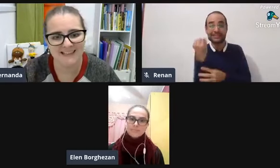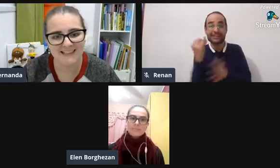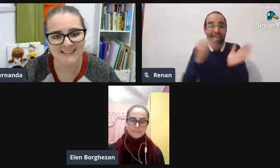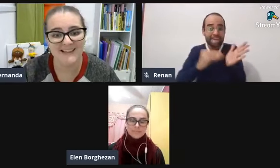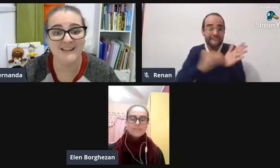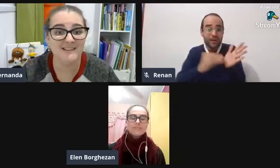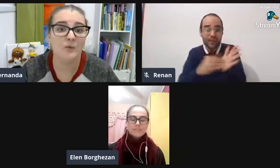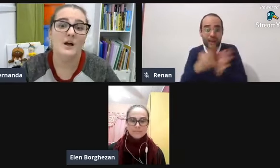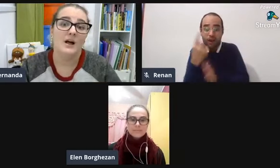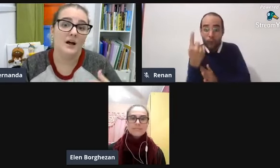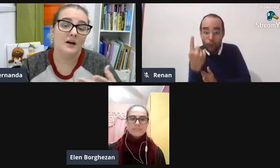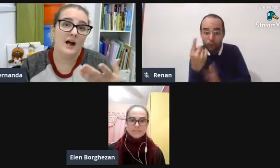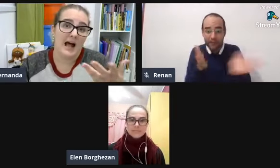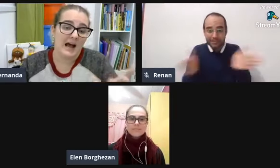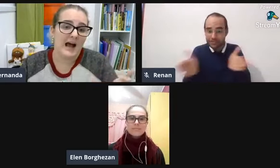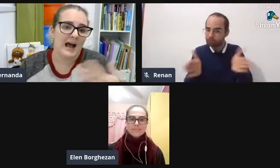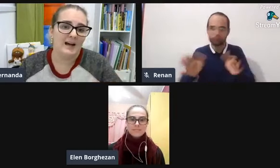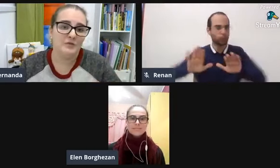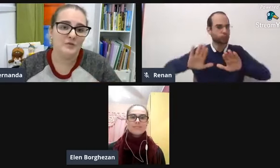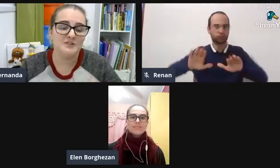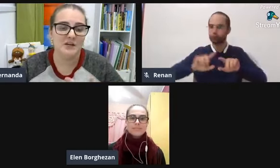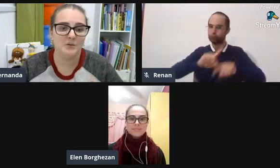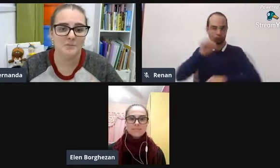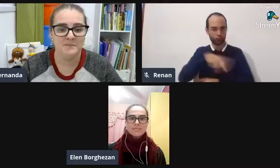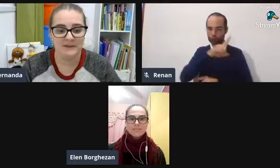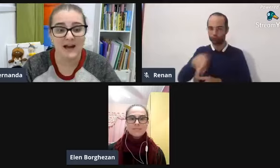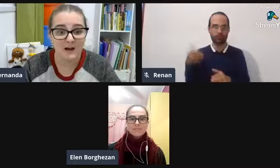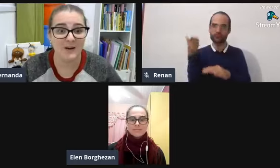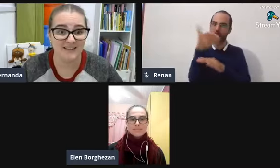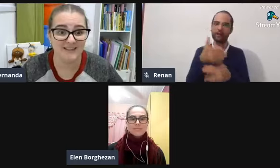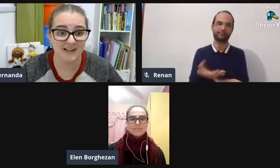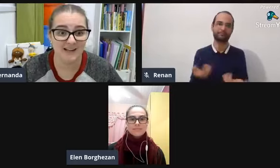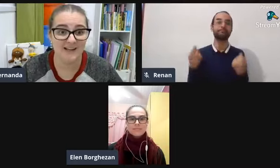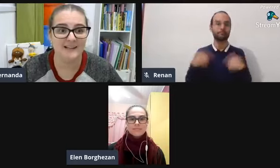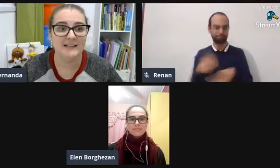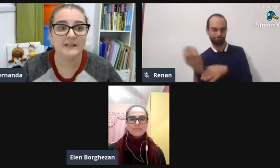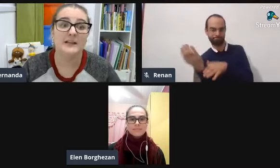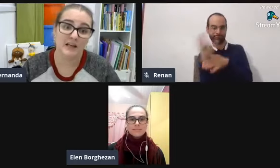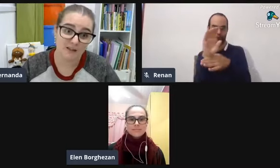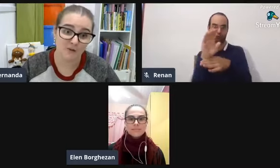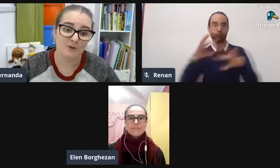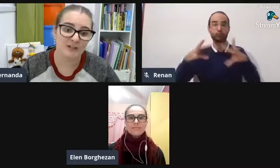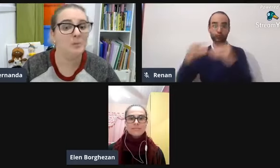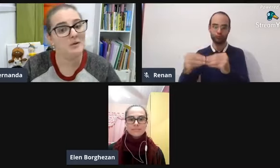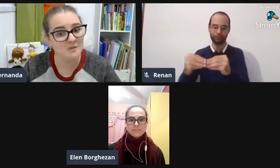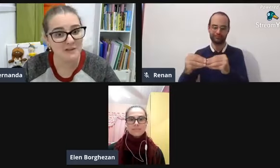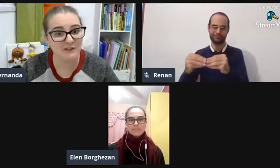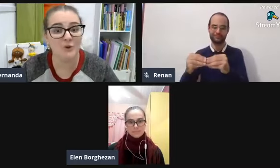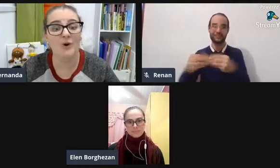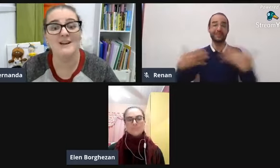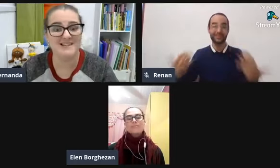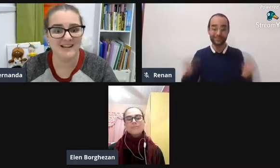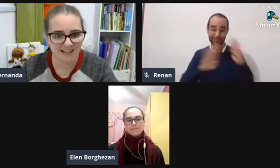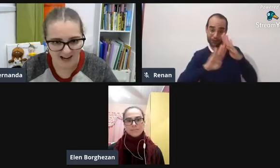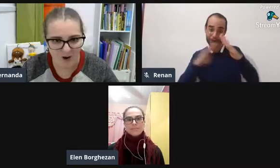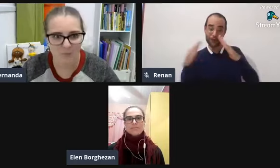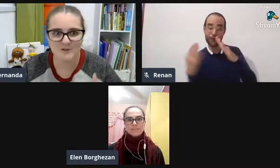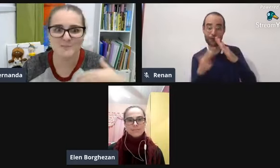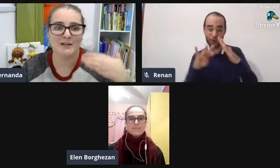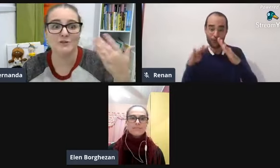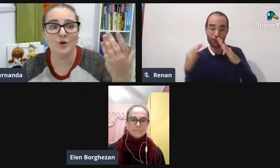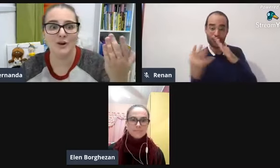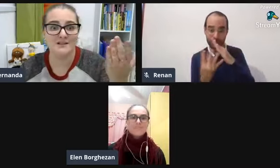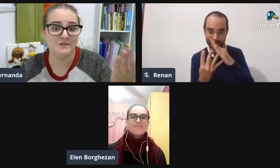ar, né? Então, a função da quarentena, querendo ou não, possibilitou esse